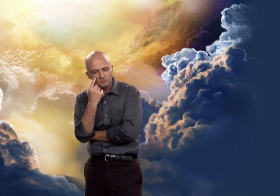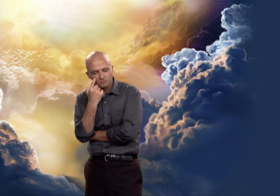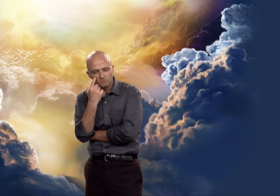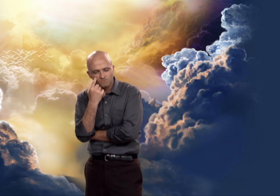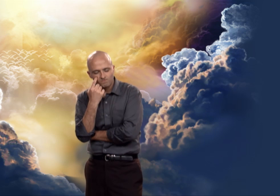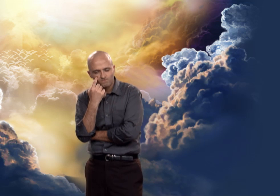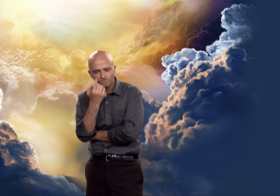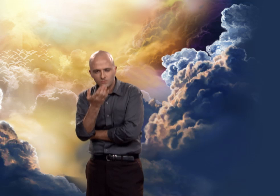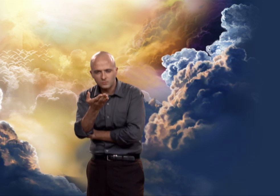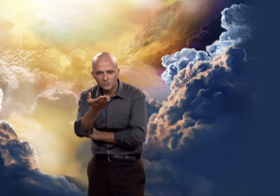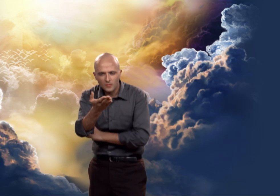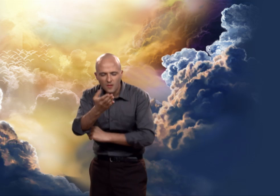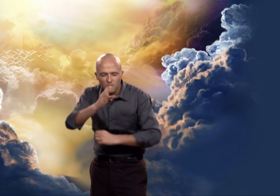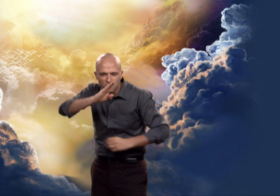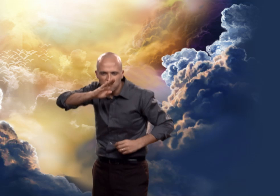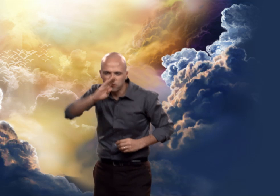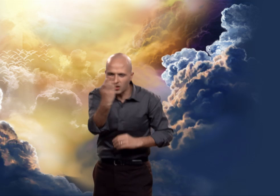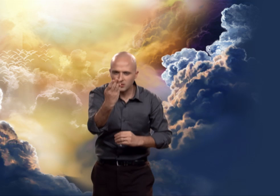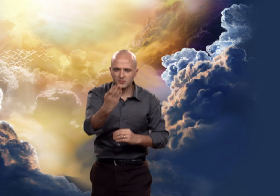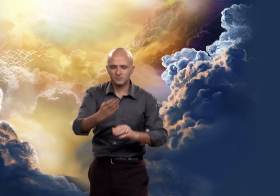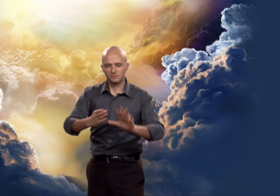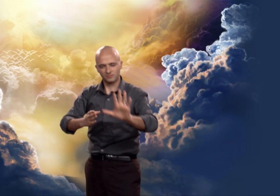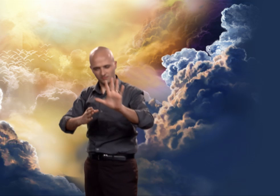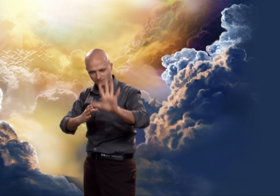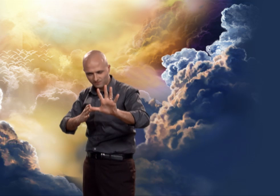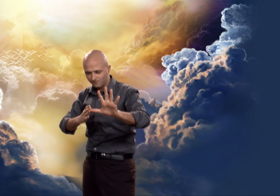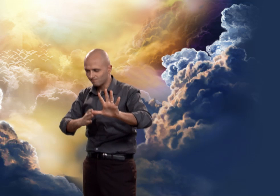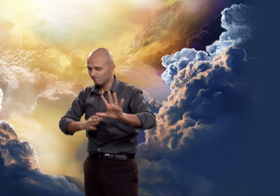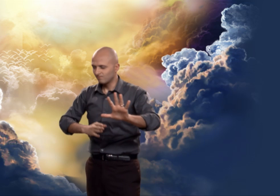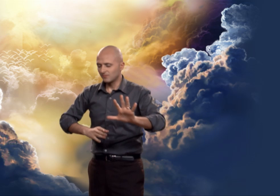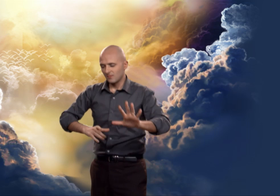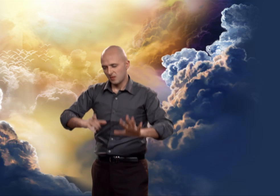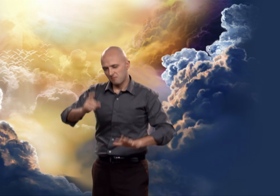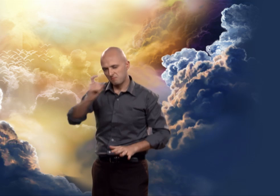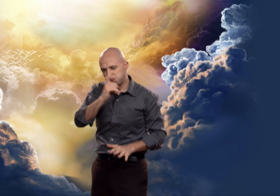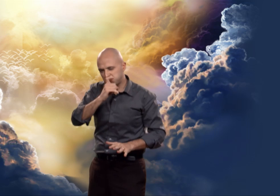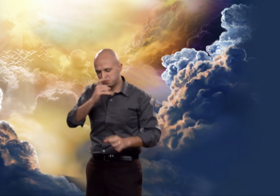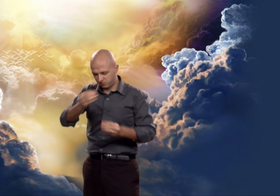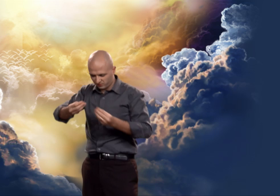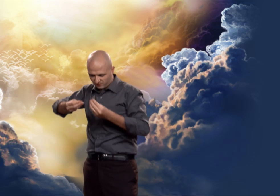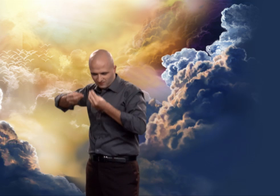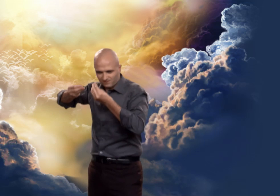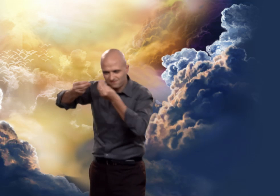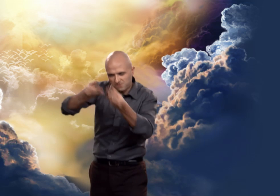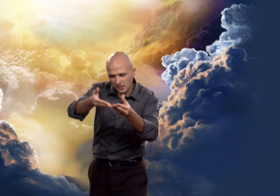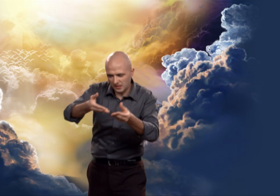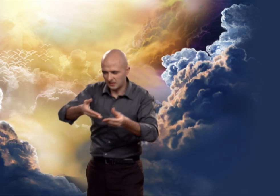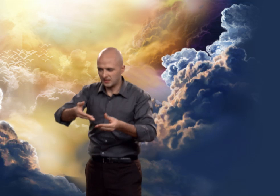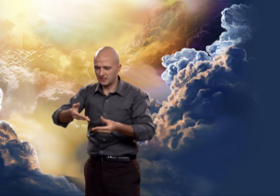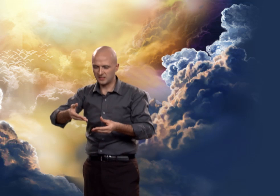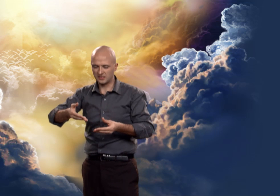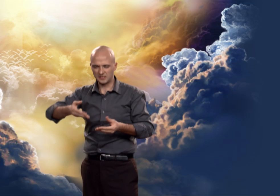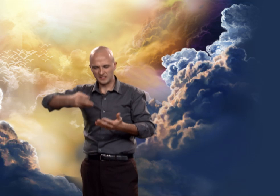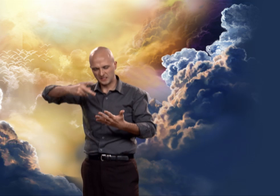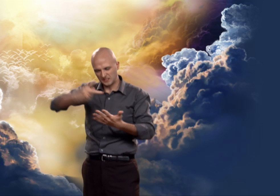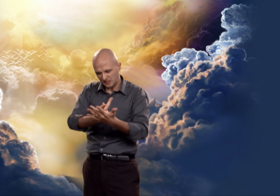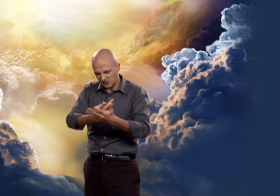Bíblia como seu próprio intérprete e então apresentam suas invenções como ensino de Deus. A